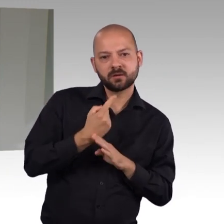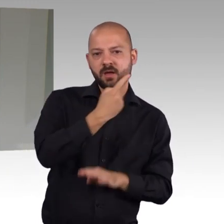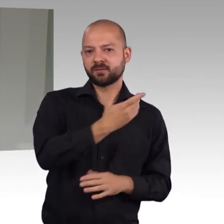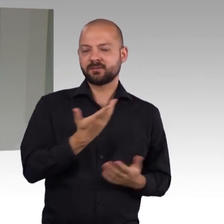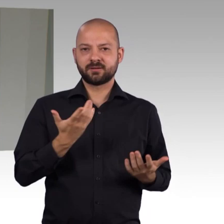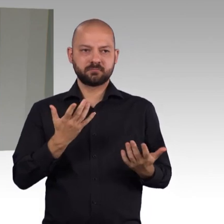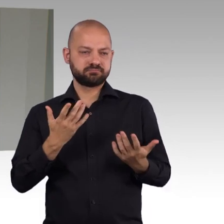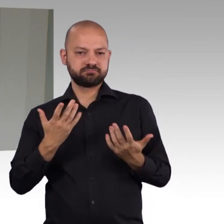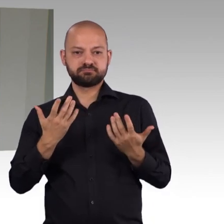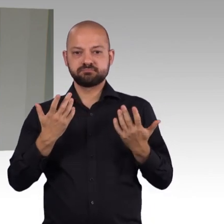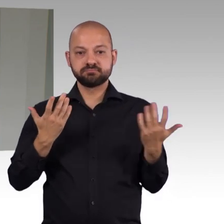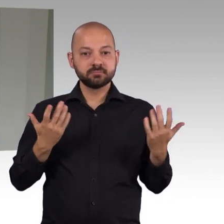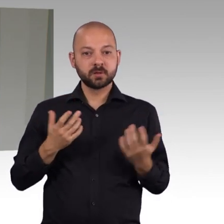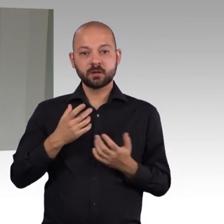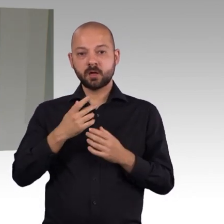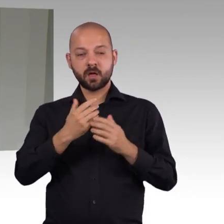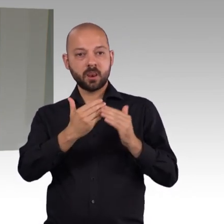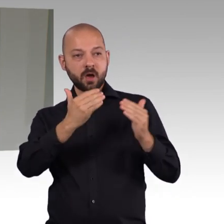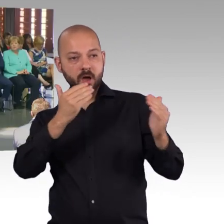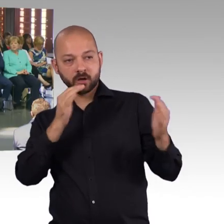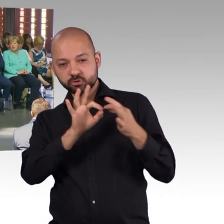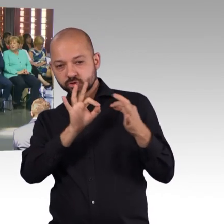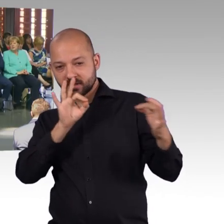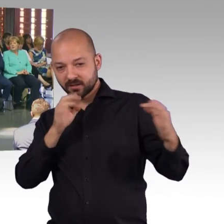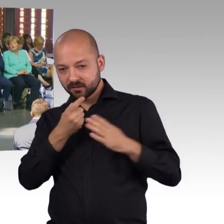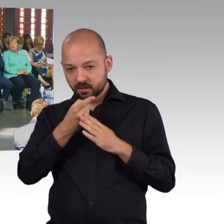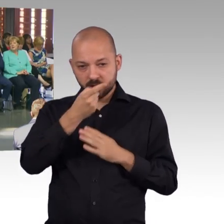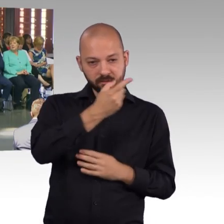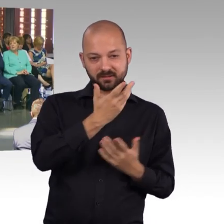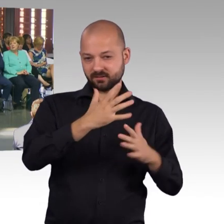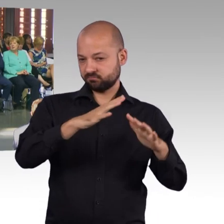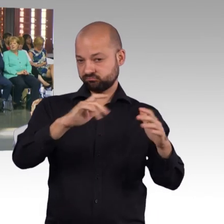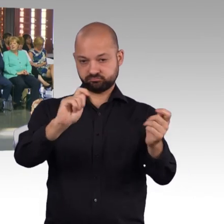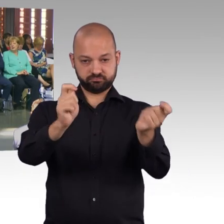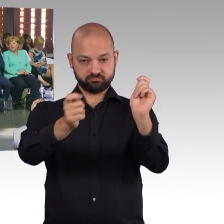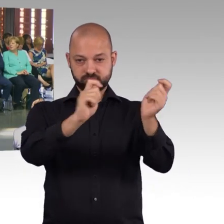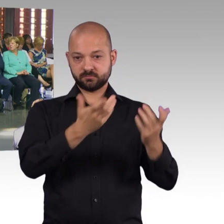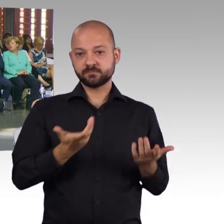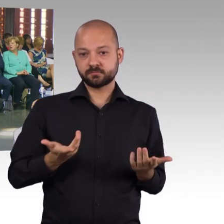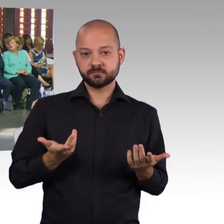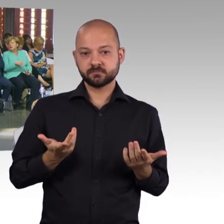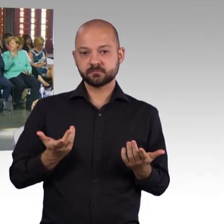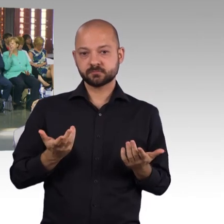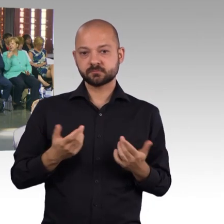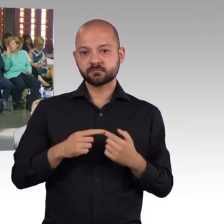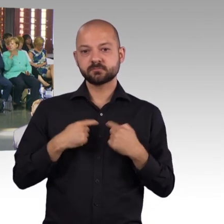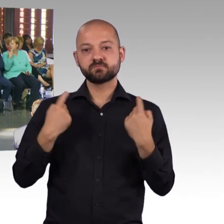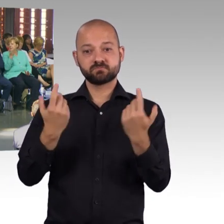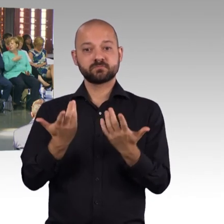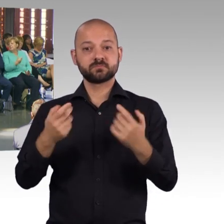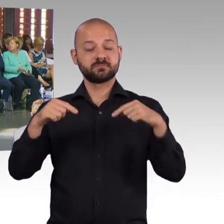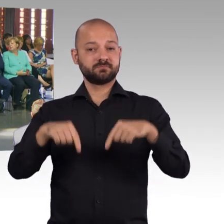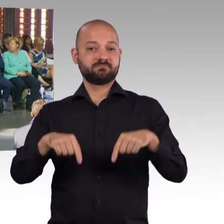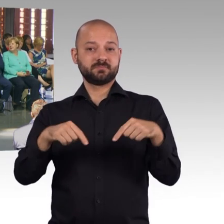Er ist kein Schutz auf die Bedrohung unserer Zeit. Wir reden viel über den Cyberraum. Die Bundeswehr ist heute in der Lage,